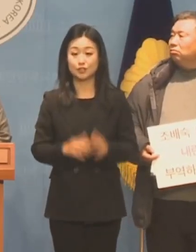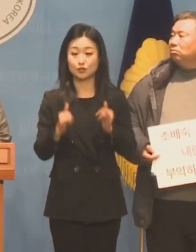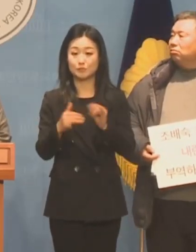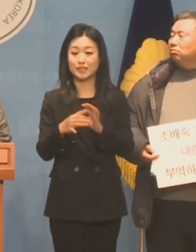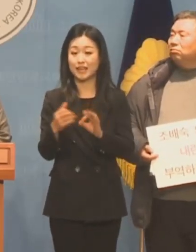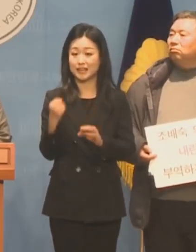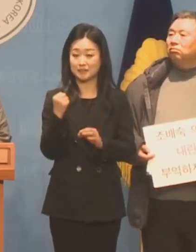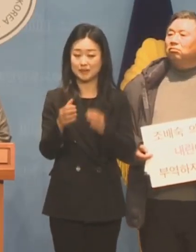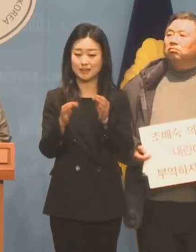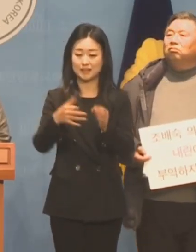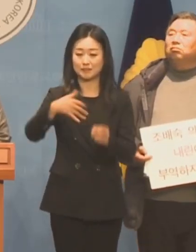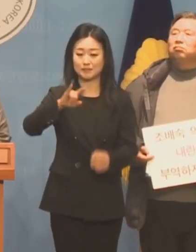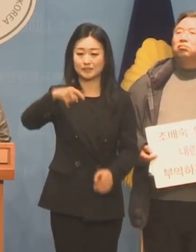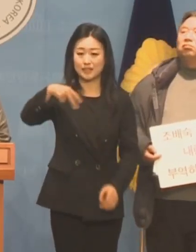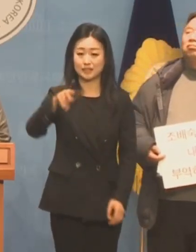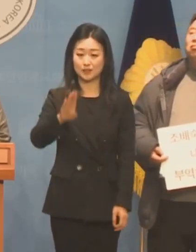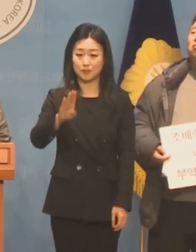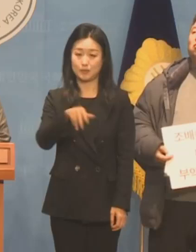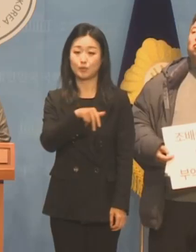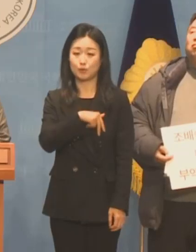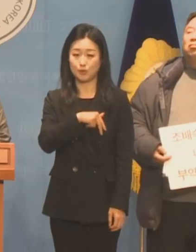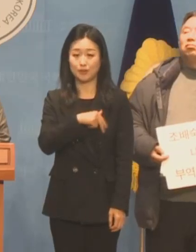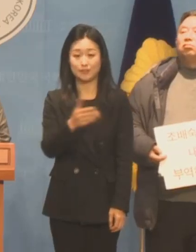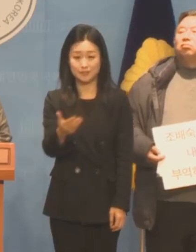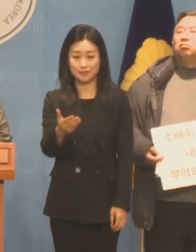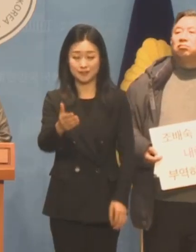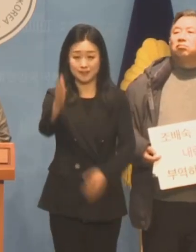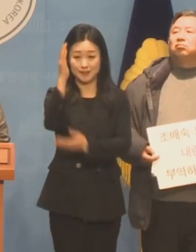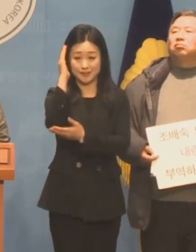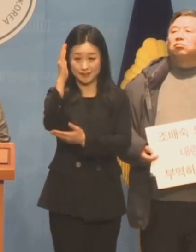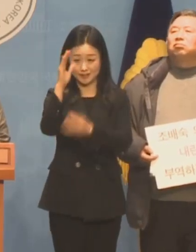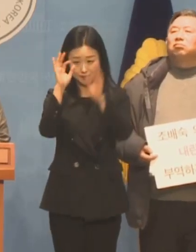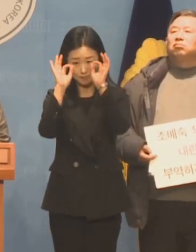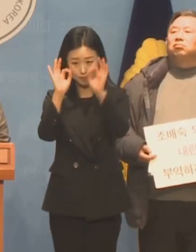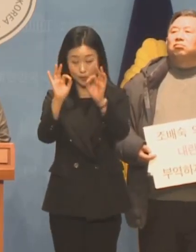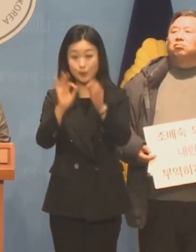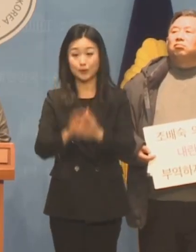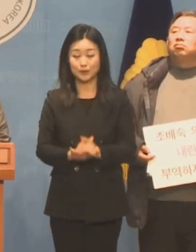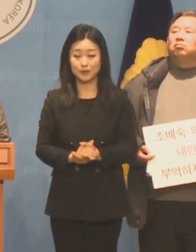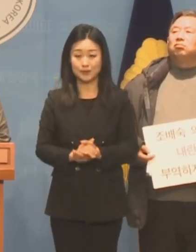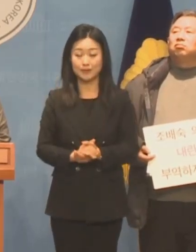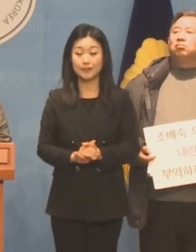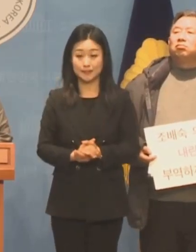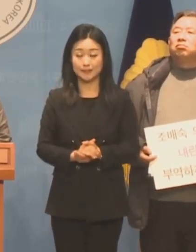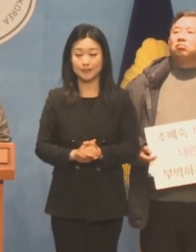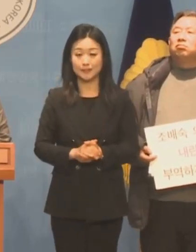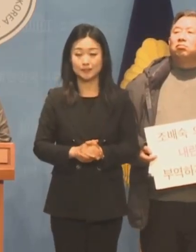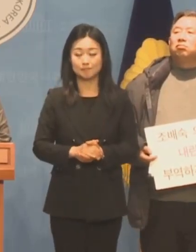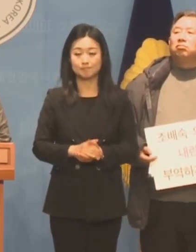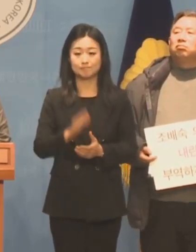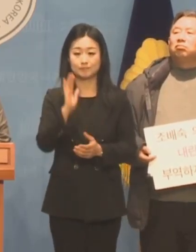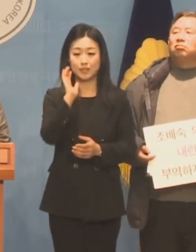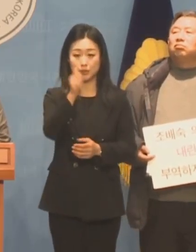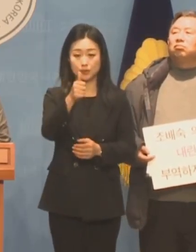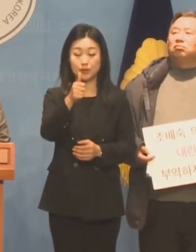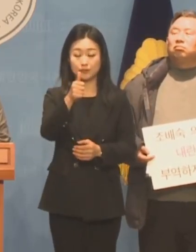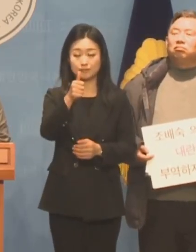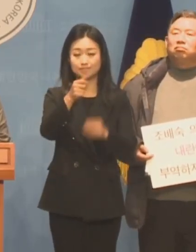국민의힘 김재섭 의원께서 기자회견을 통해서 가장 질서 있는 퇴진이